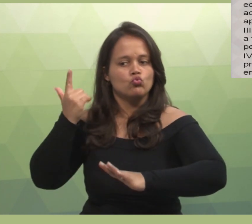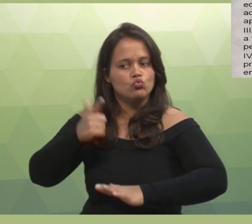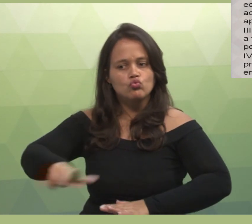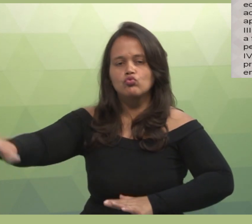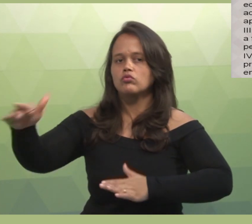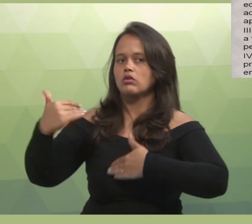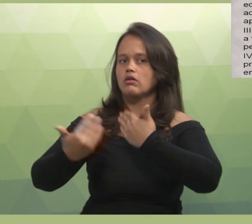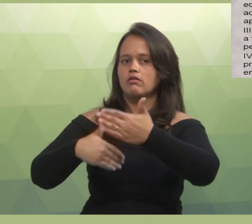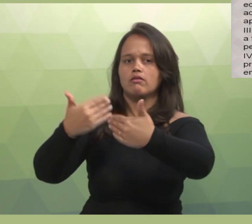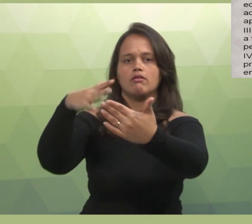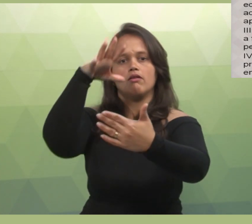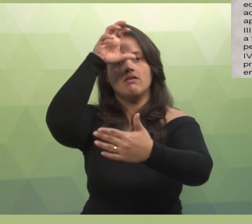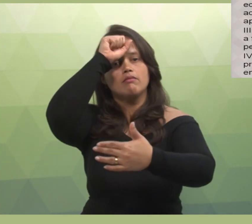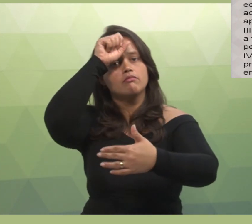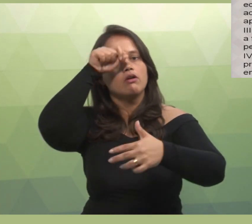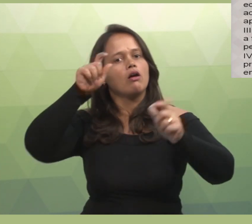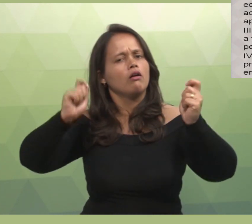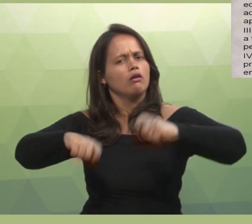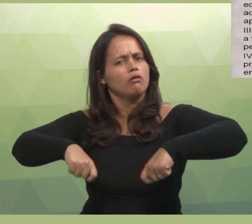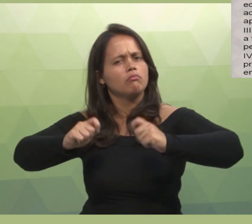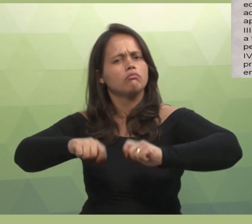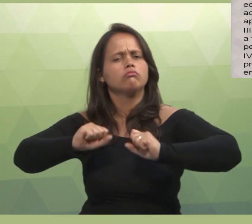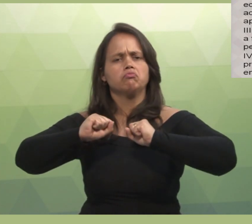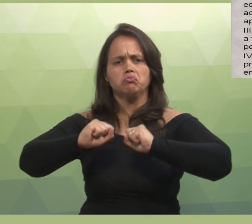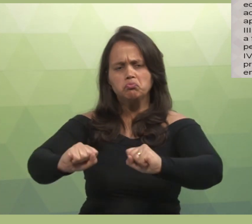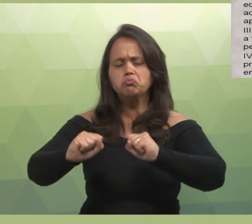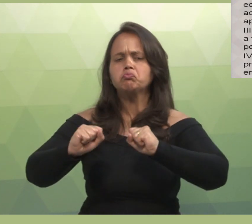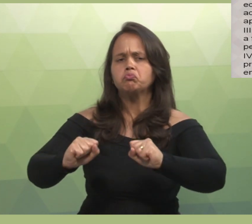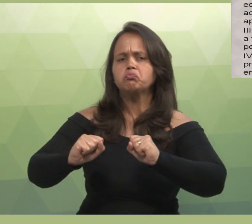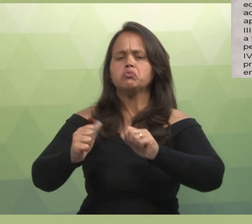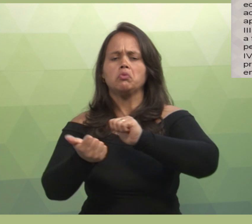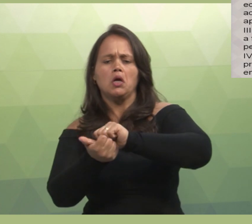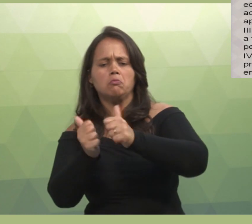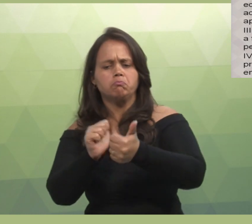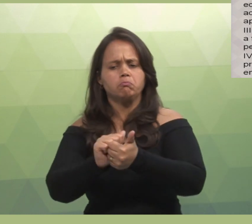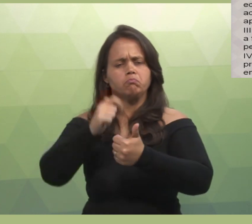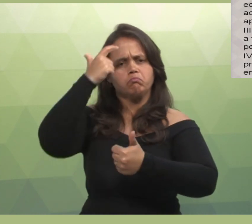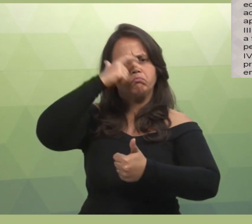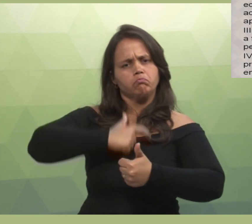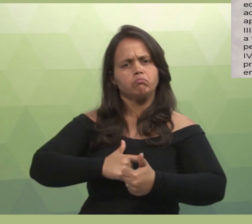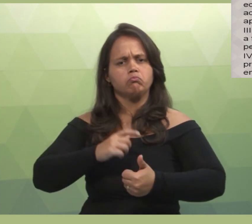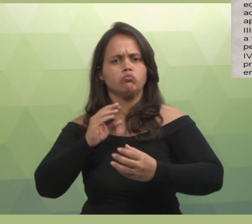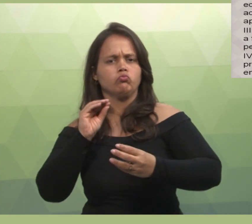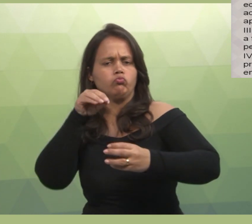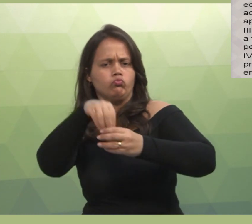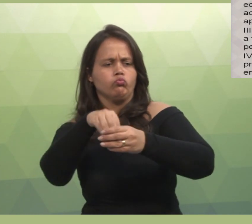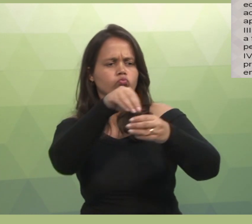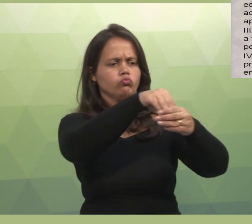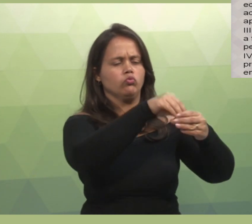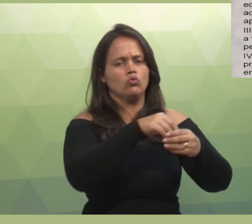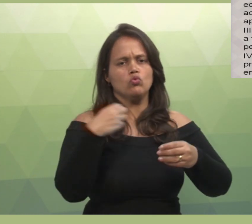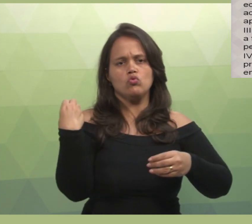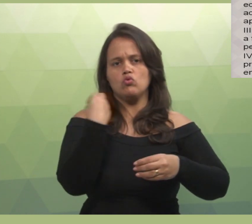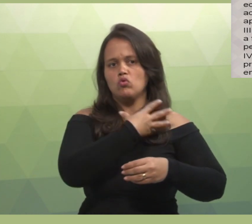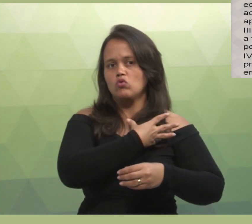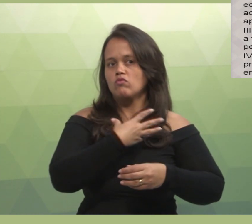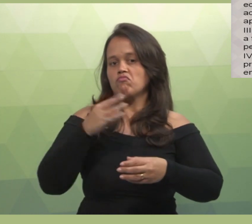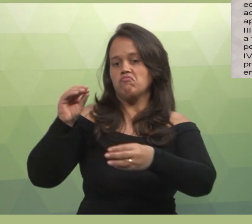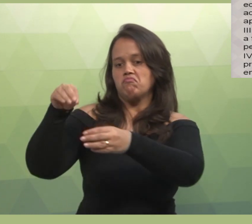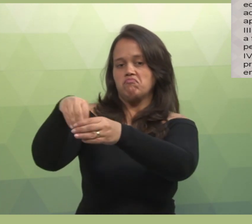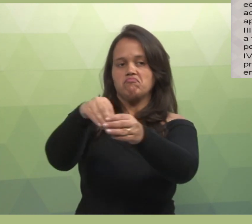ser capaz de se adaptar com flexibilidade a novas condições de ocupação